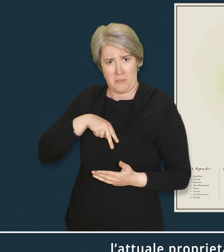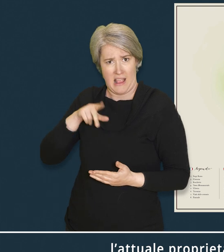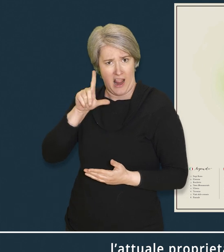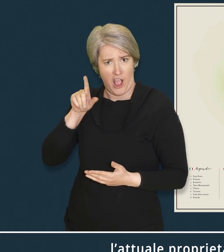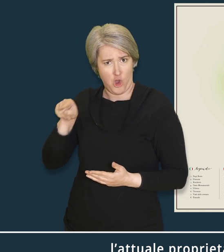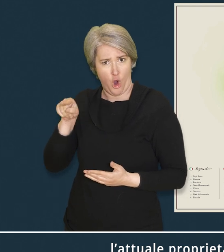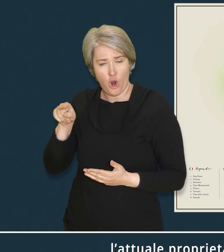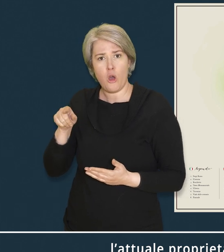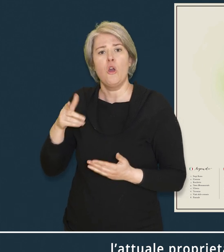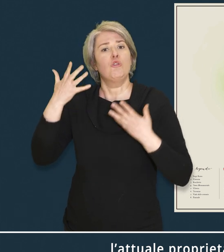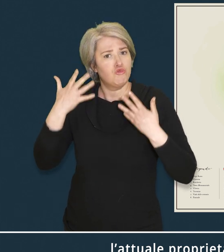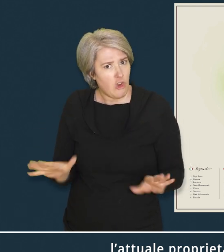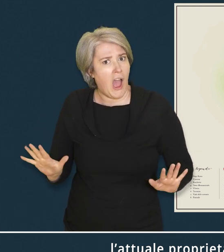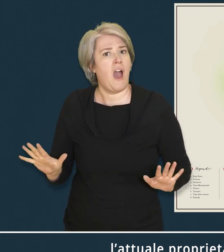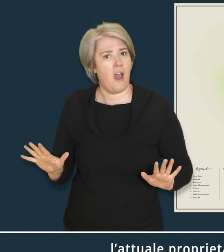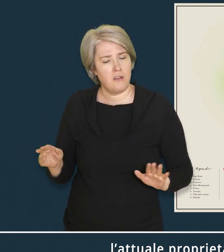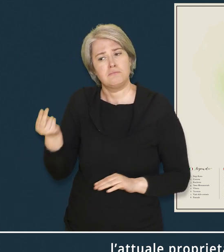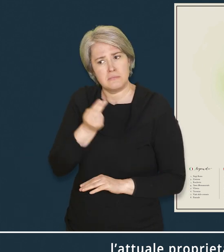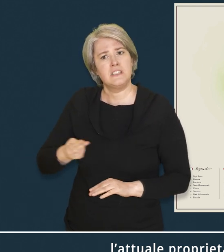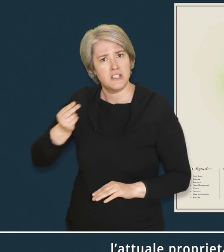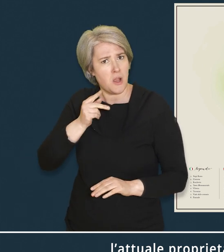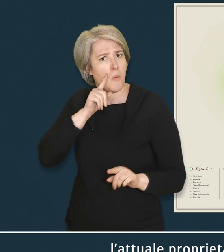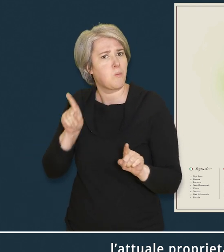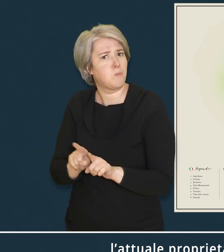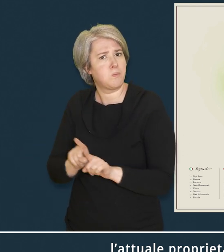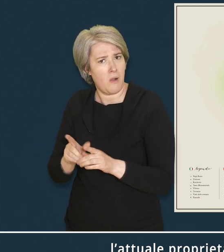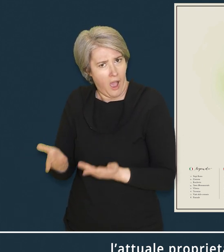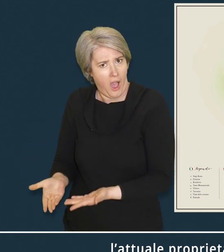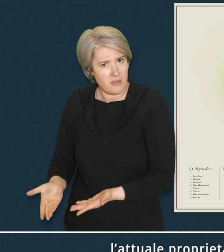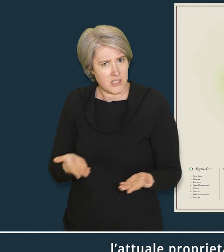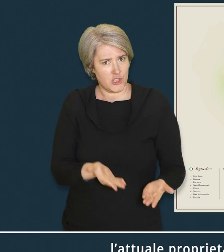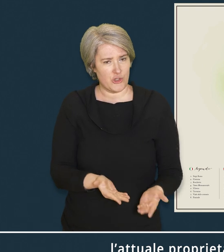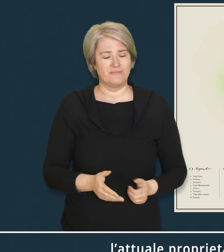Laiolo risultava disegnata esattamente come si vede ora.